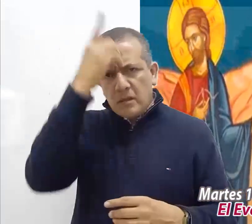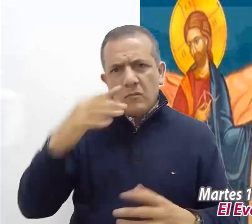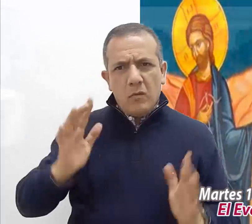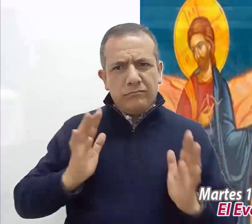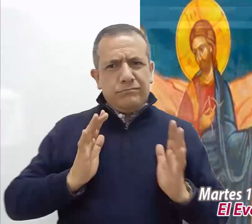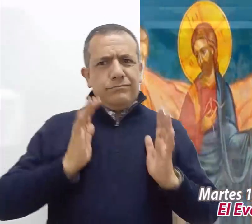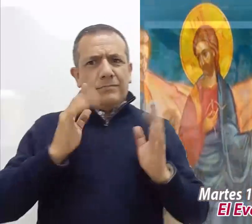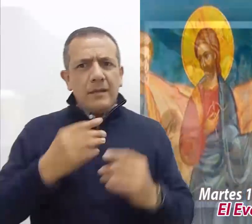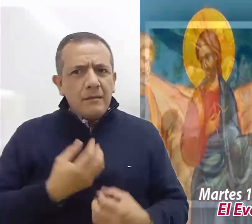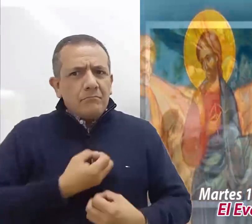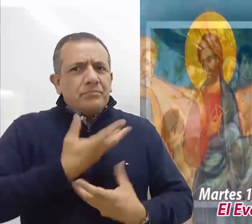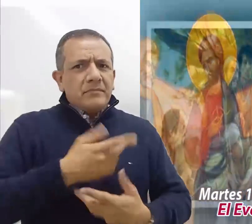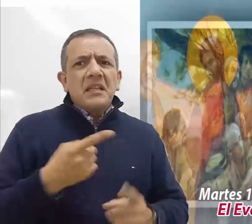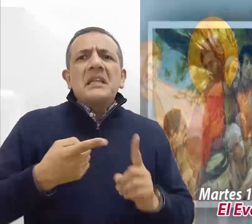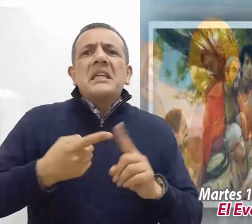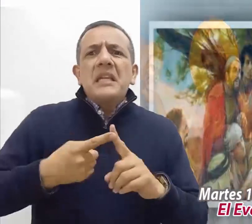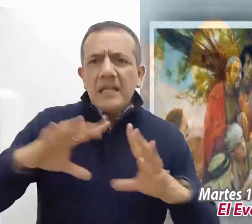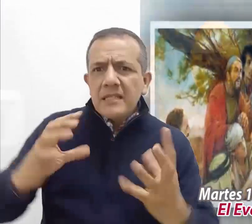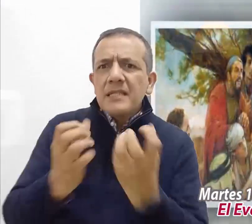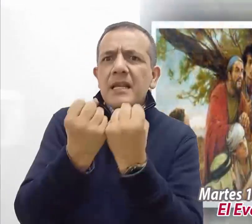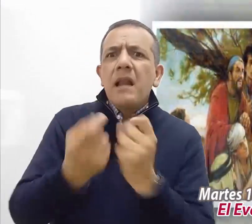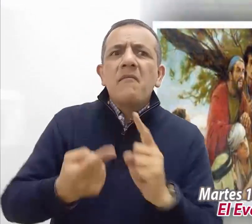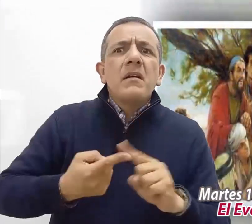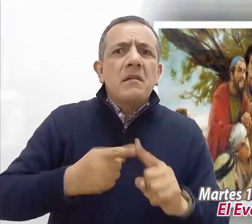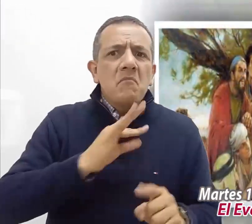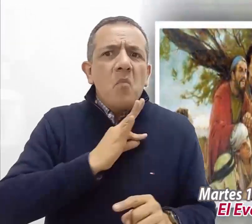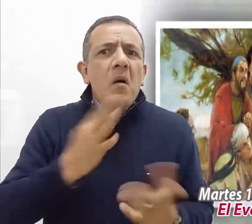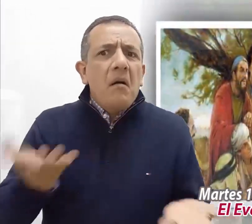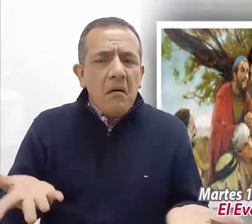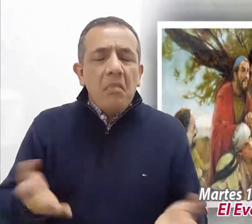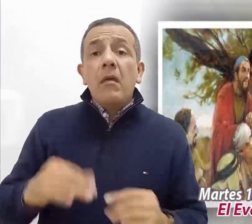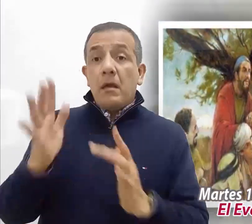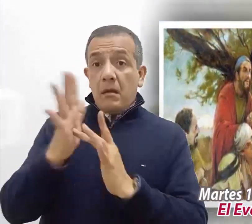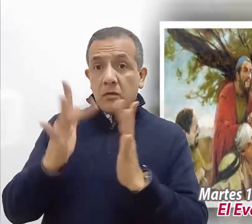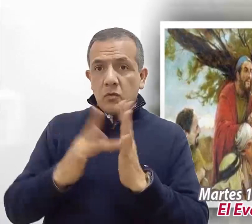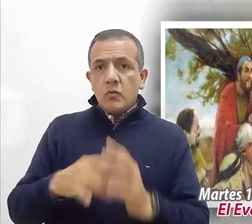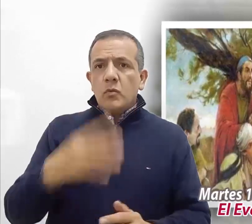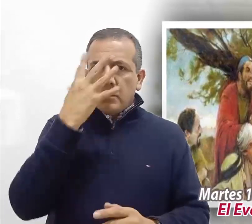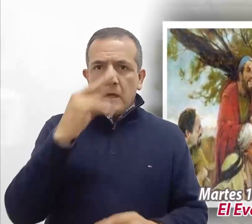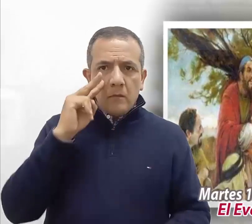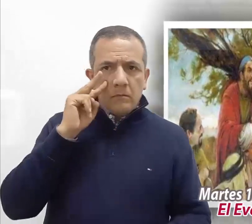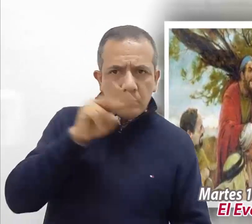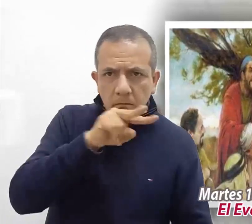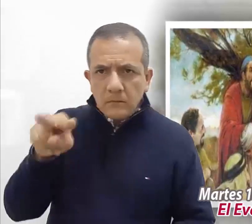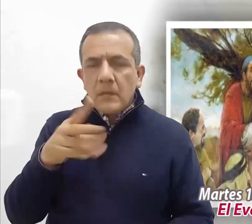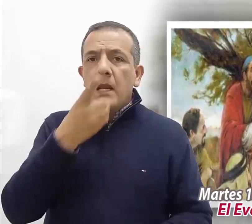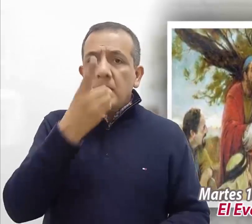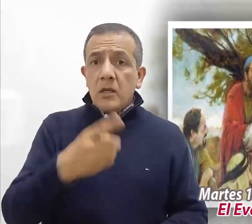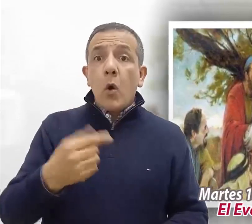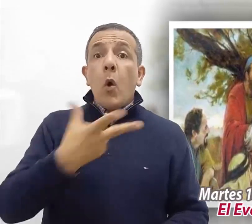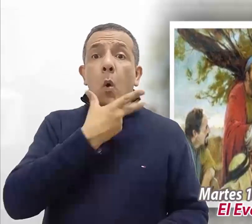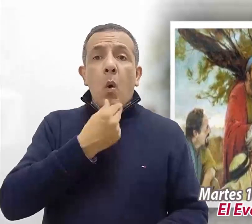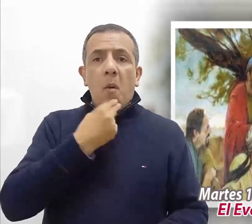exclamaron: Entonces, ¿quién podrá salvarse? Pero Jesús, mirándolos fijamente, les respondió: Para